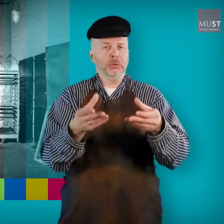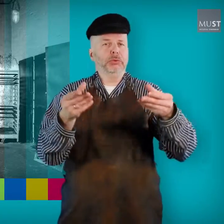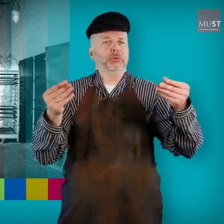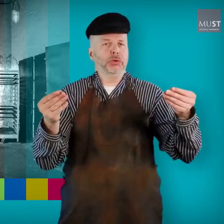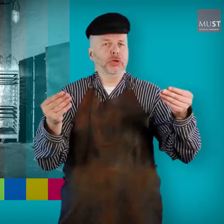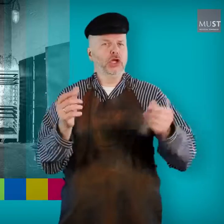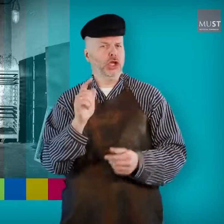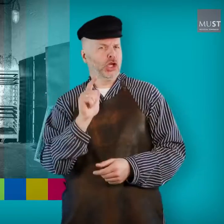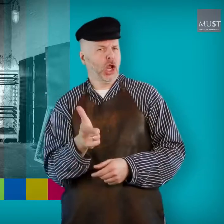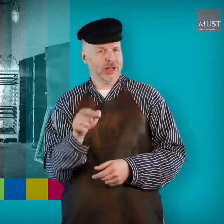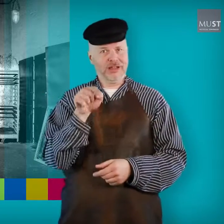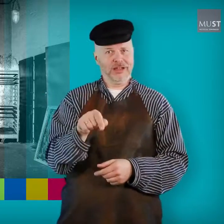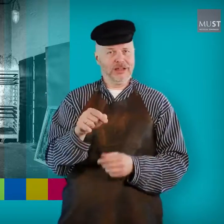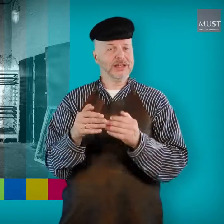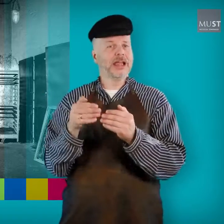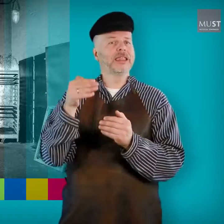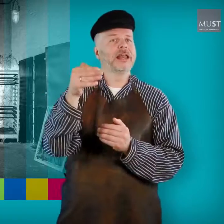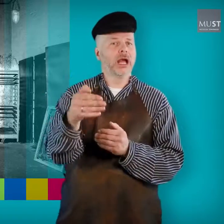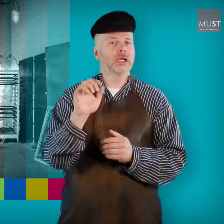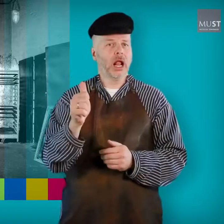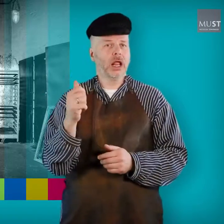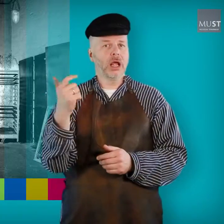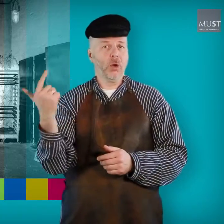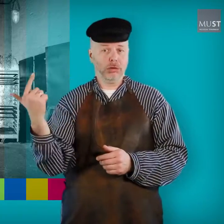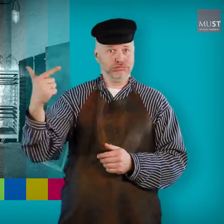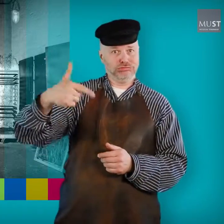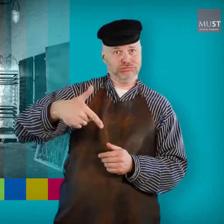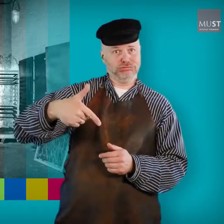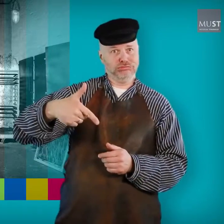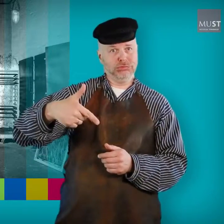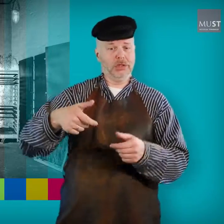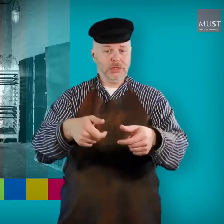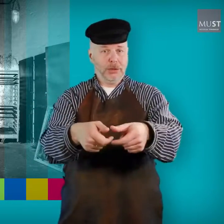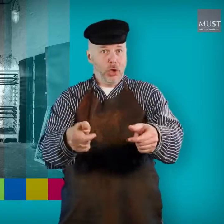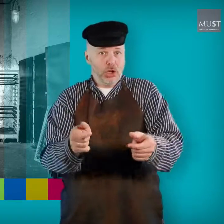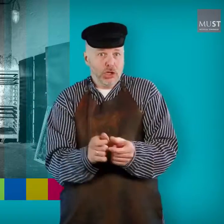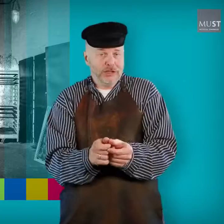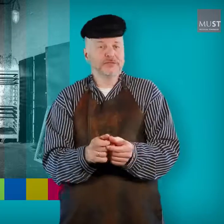Sånn at den forhindret at vannet skulle blandes med olje som ble tilført sardinboksene.